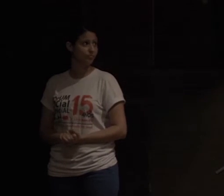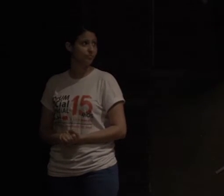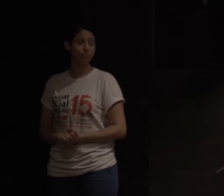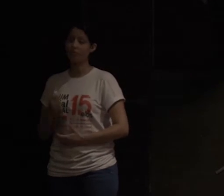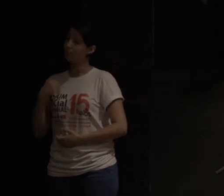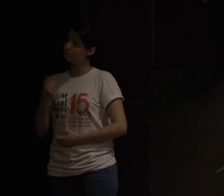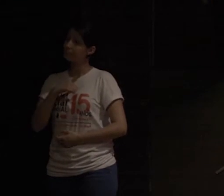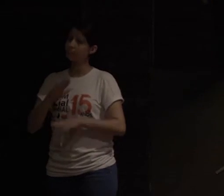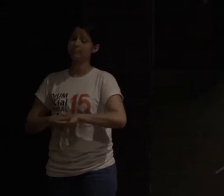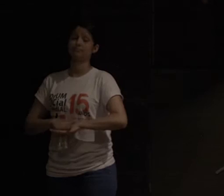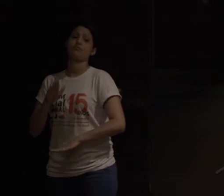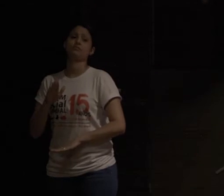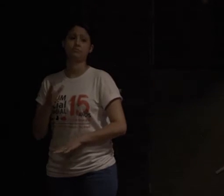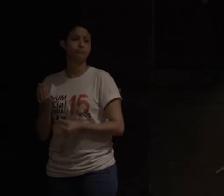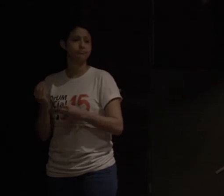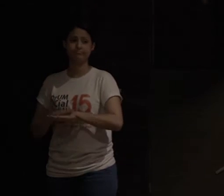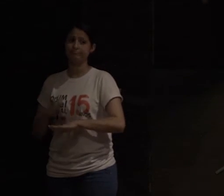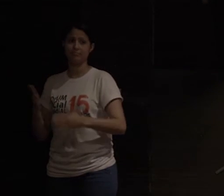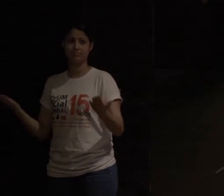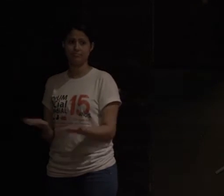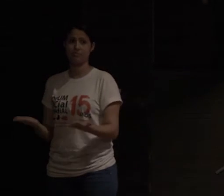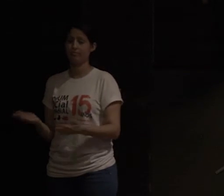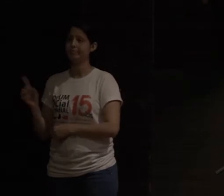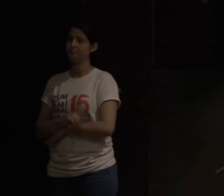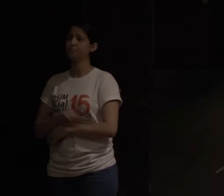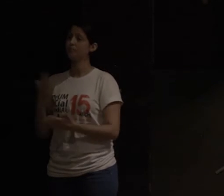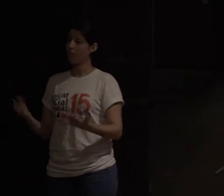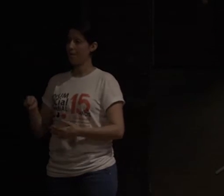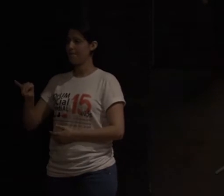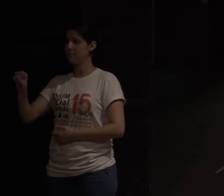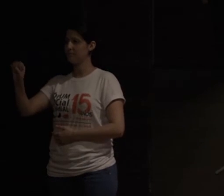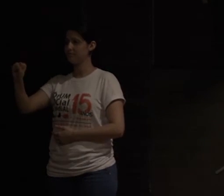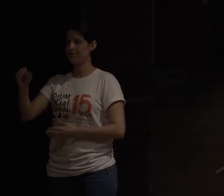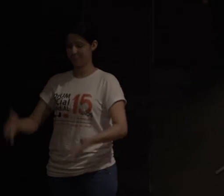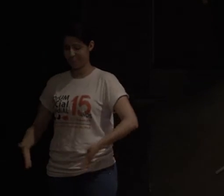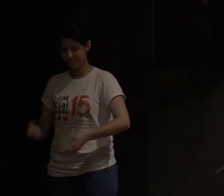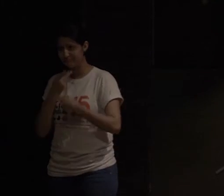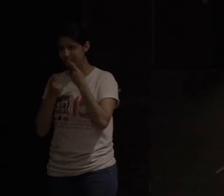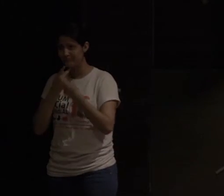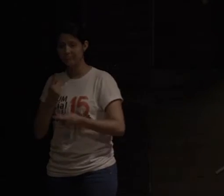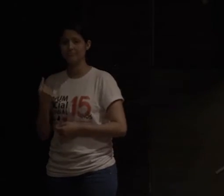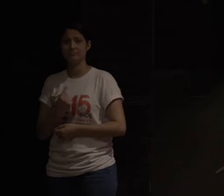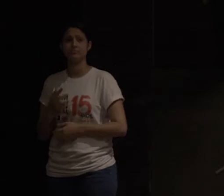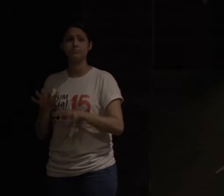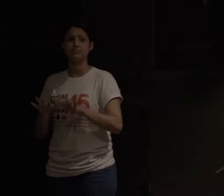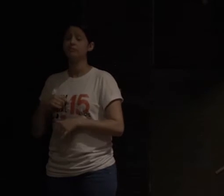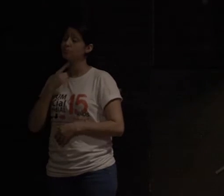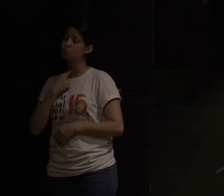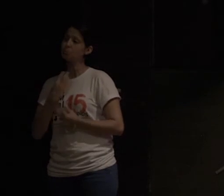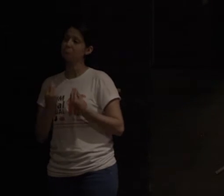Mas temos que fazer muito mais nesse sentido. E o Moisés chamou, o Moisés sabe, talvez, que eu também escrevo letras de